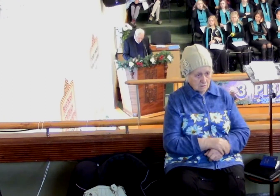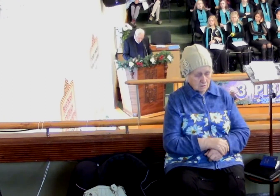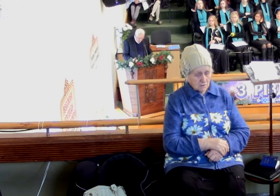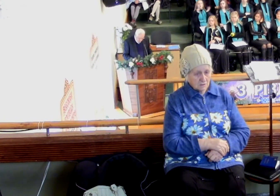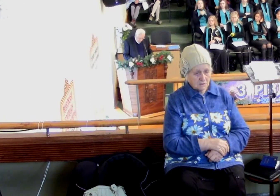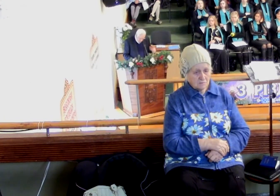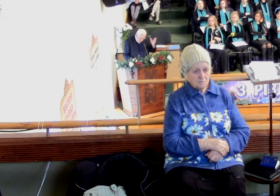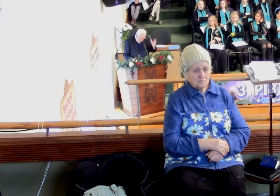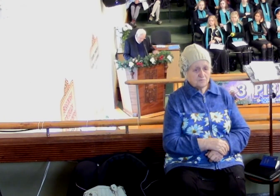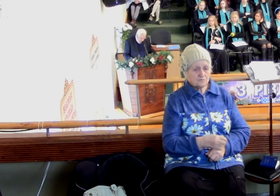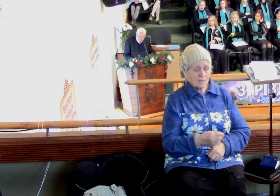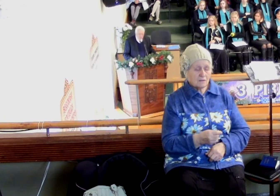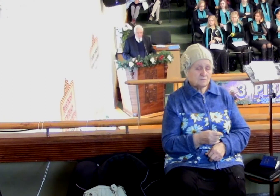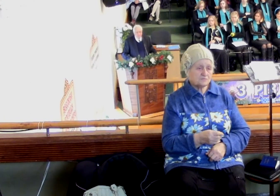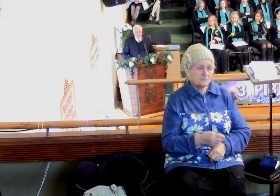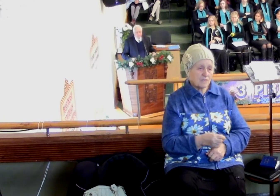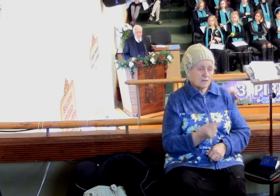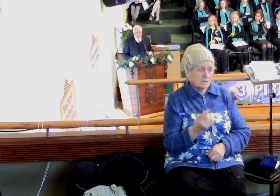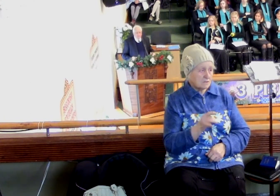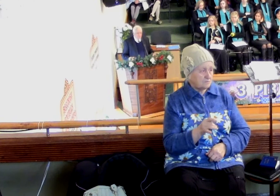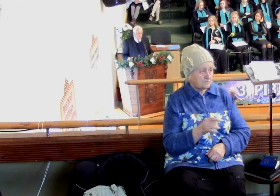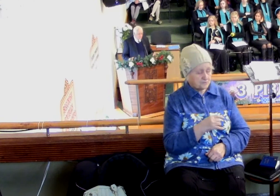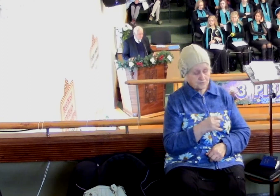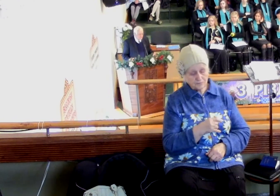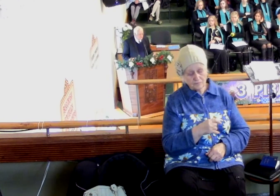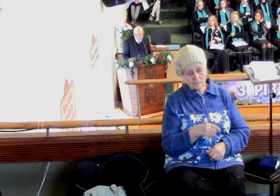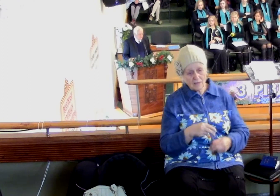который в горах, там на востоке,